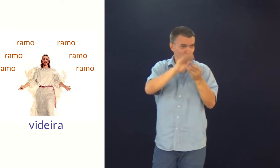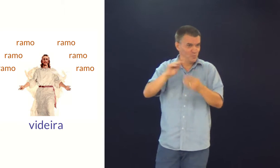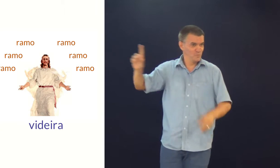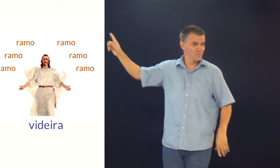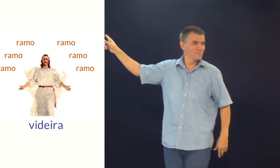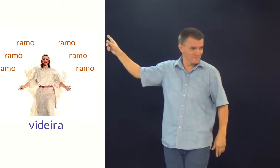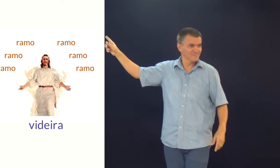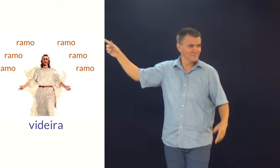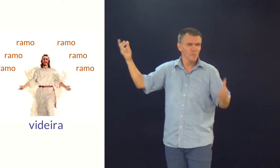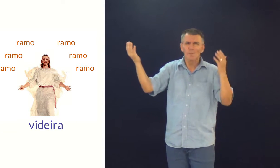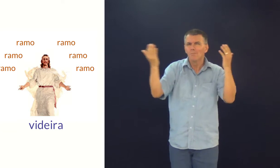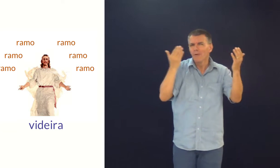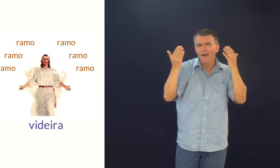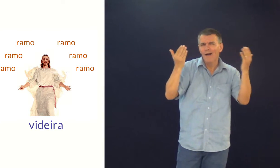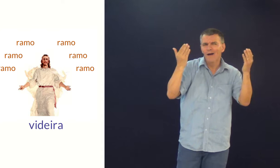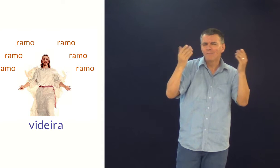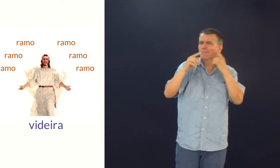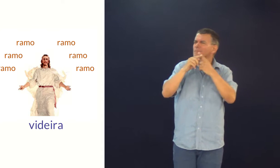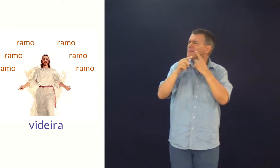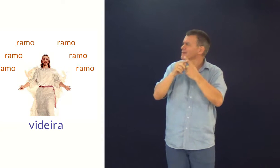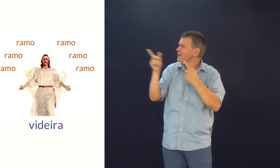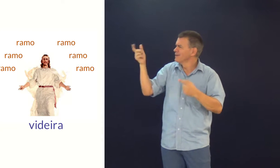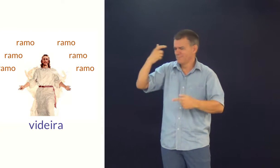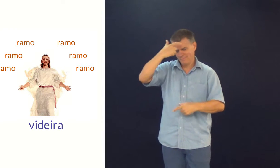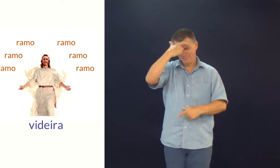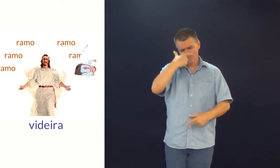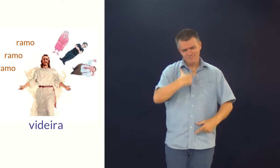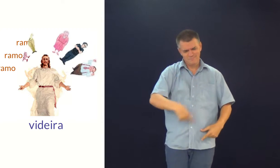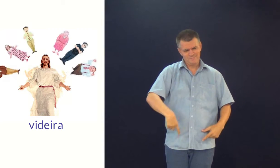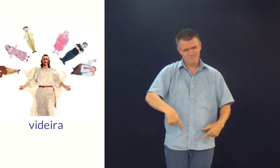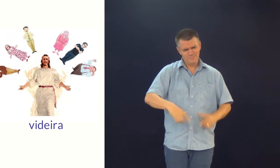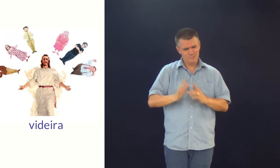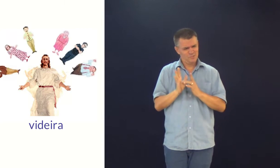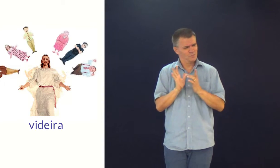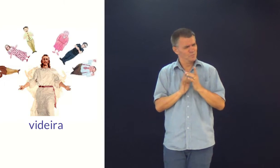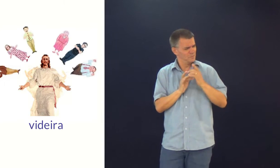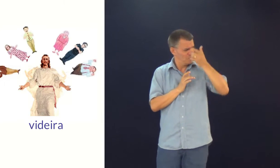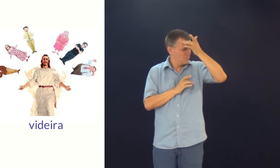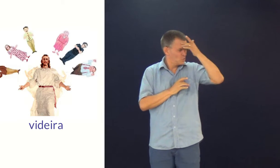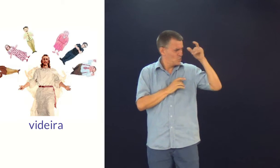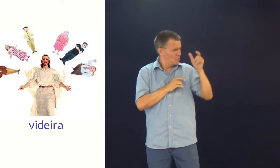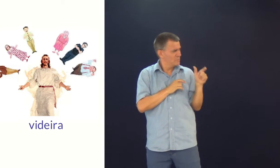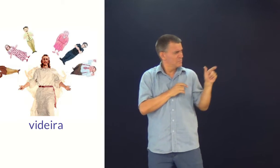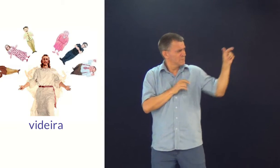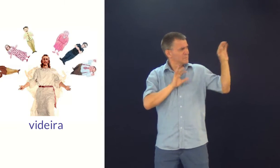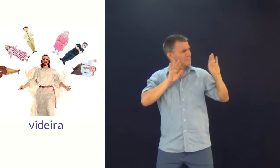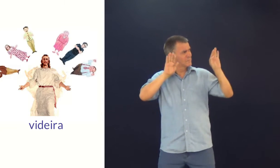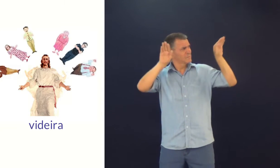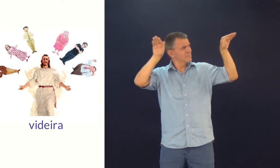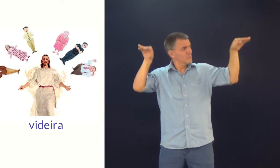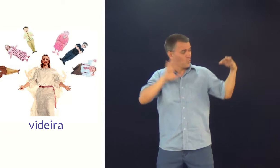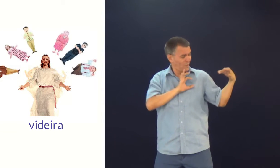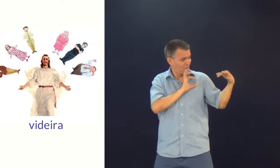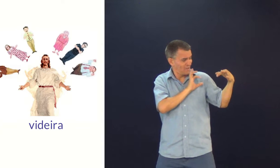são os ramos pessoas são os ramos de jesus é videira certa essa é a comparação que